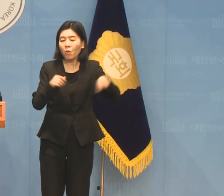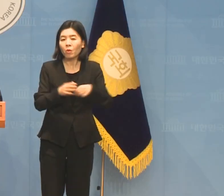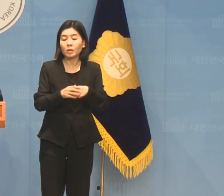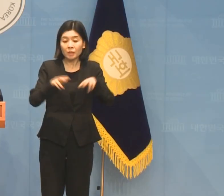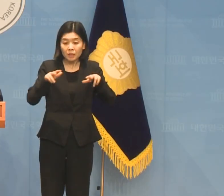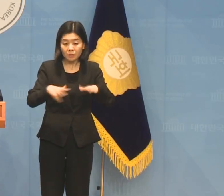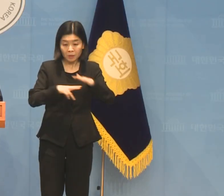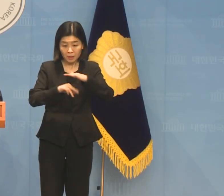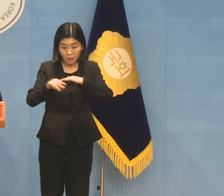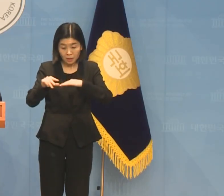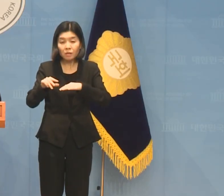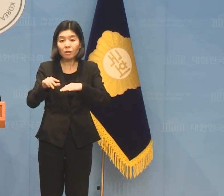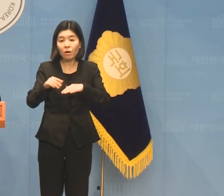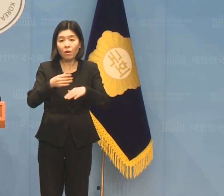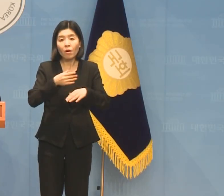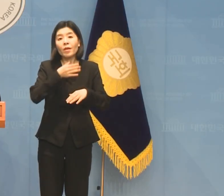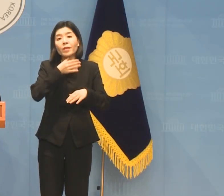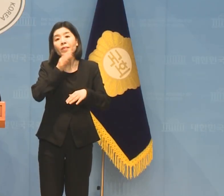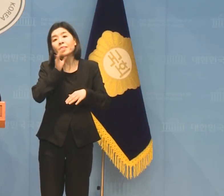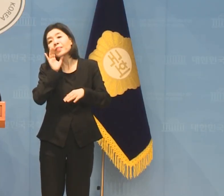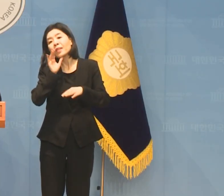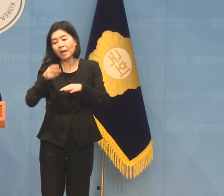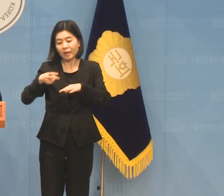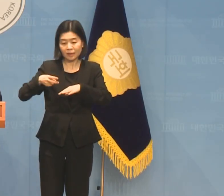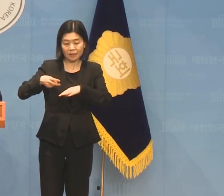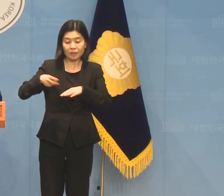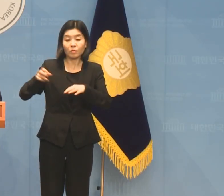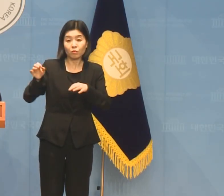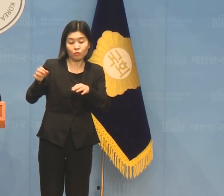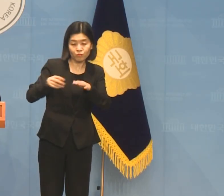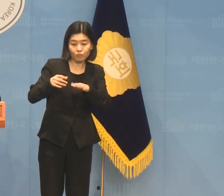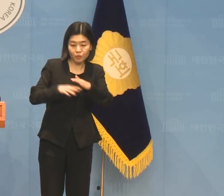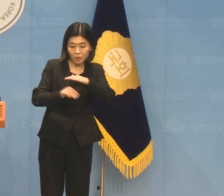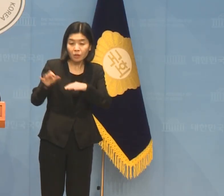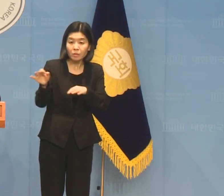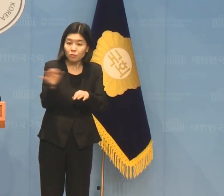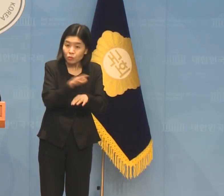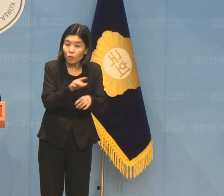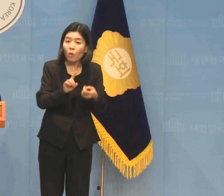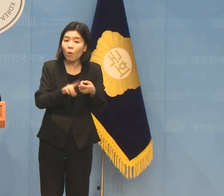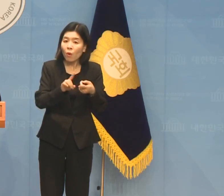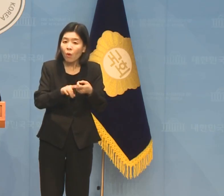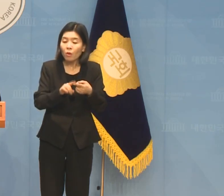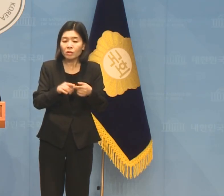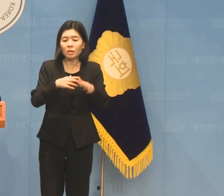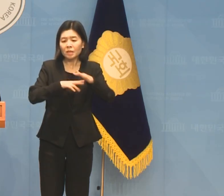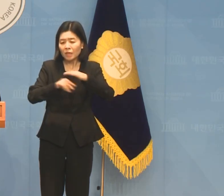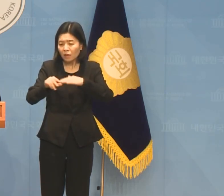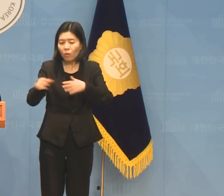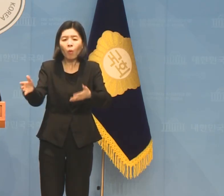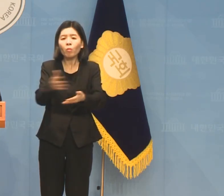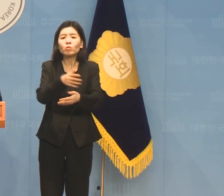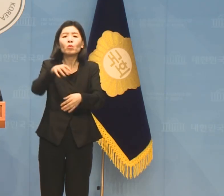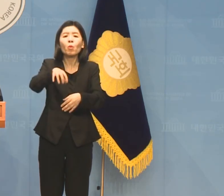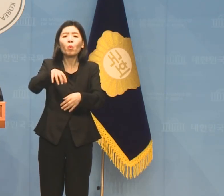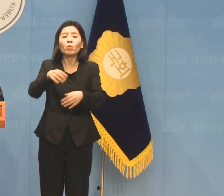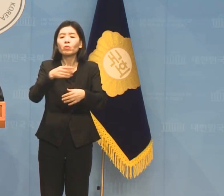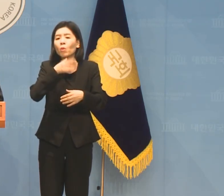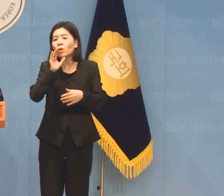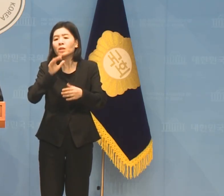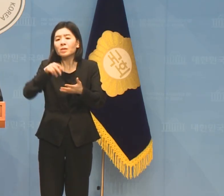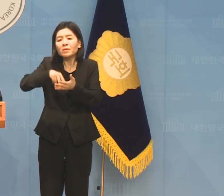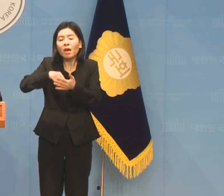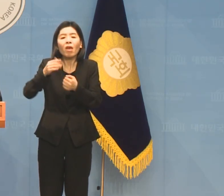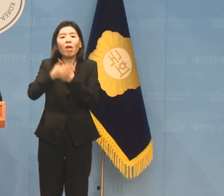제도가 지하철 없는 지역 노인에게는 아무런 혜택이 없다는 점을 지적했습니다.